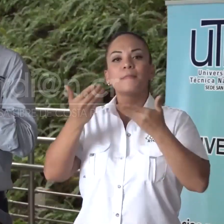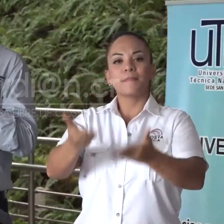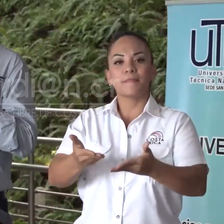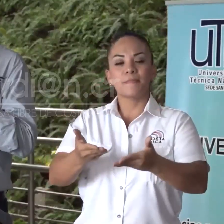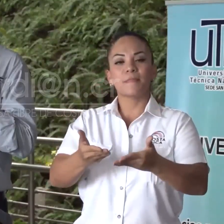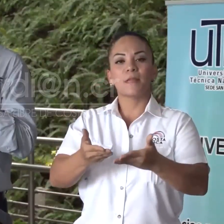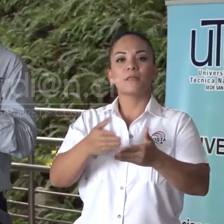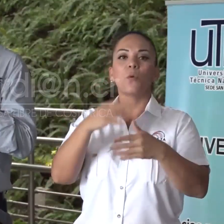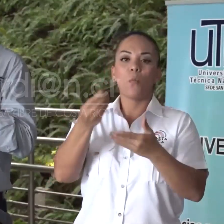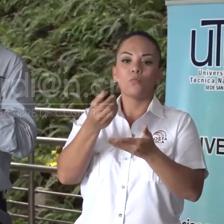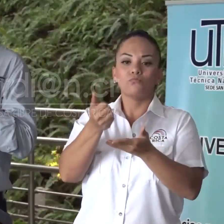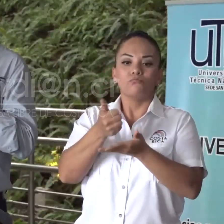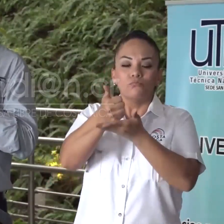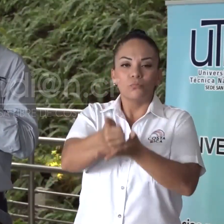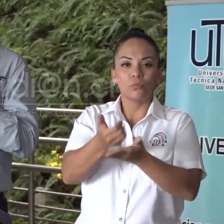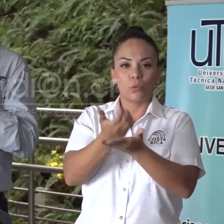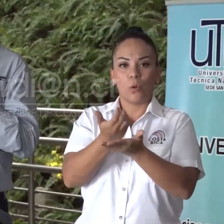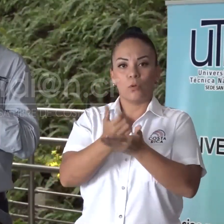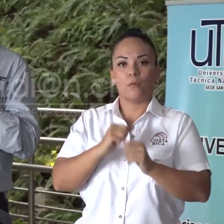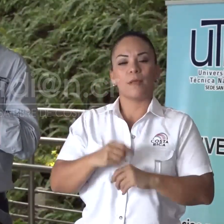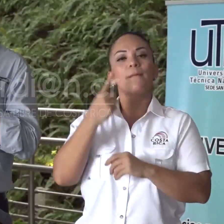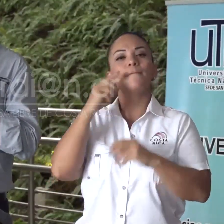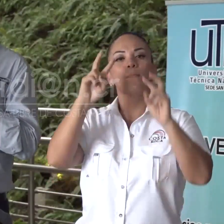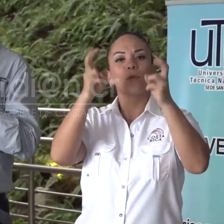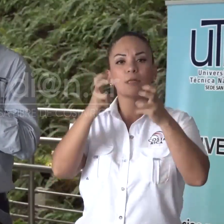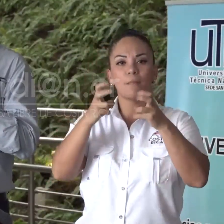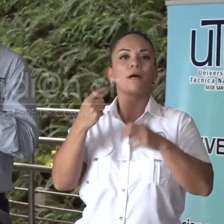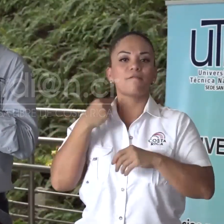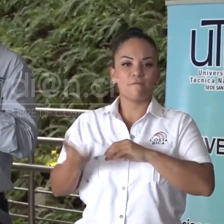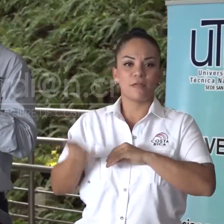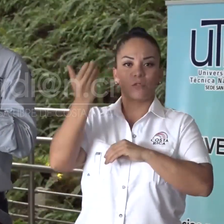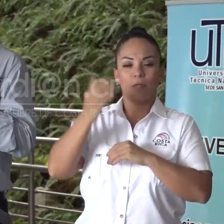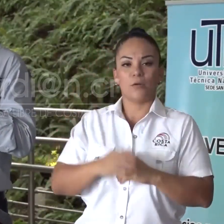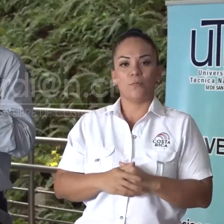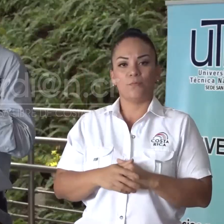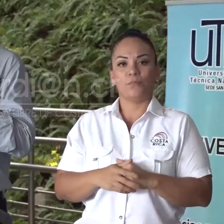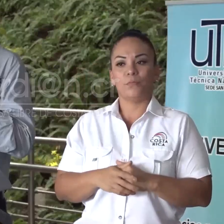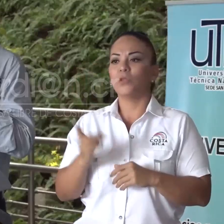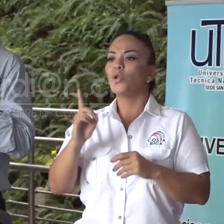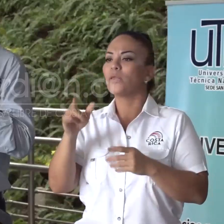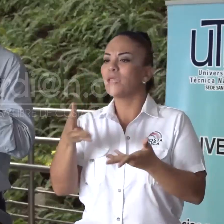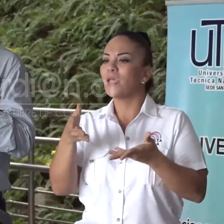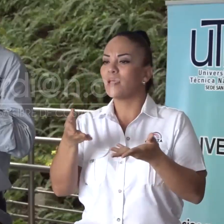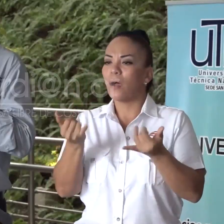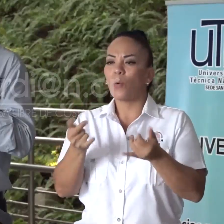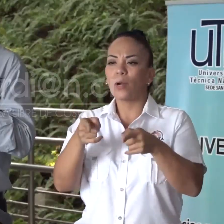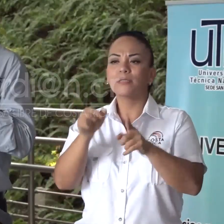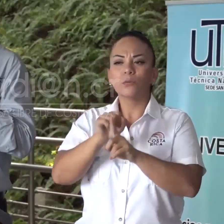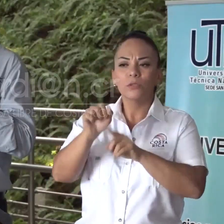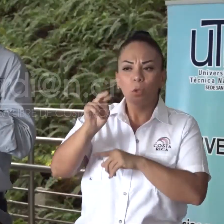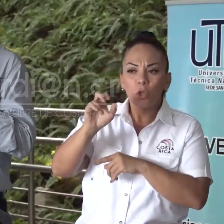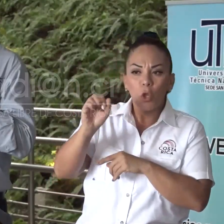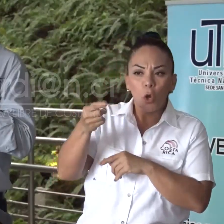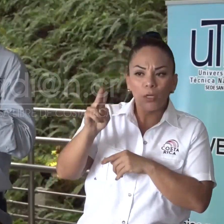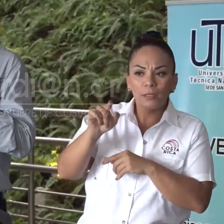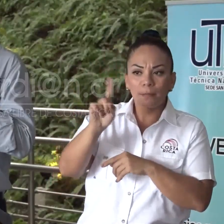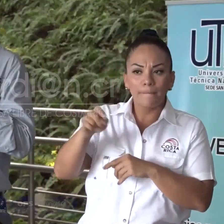una compensación por el tema inflacionario. ¿Dónde está eso, don Nogui?